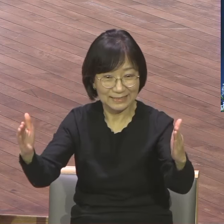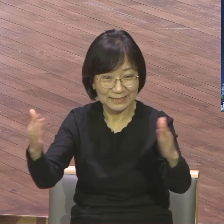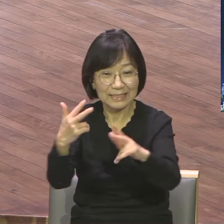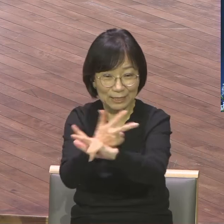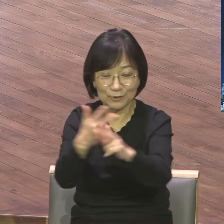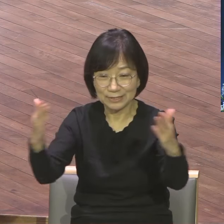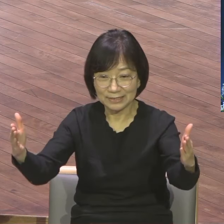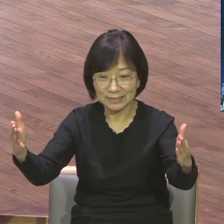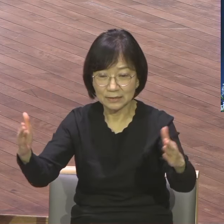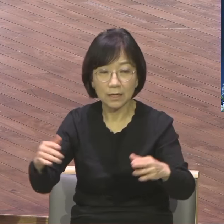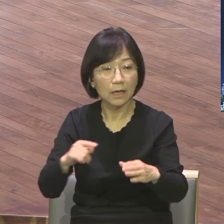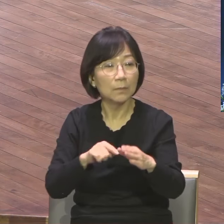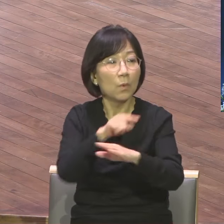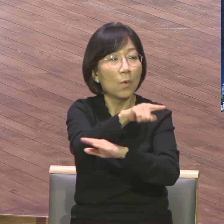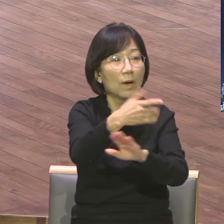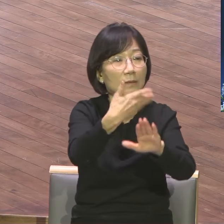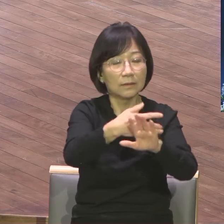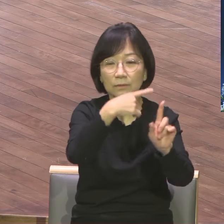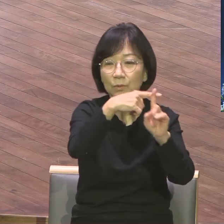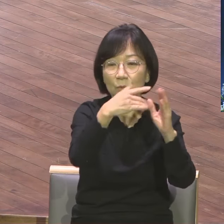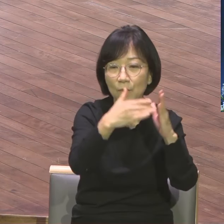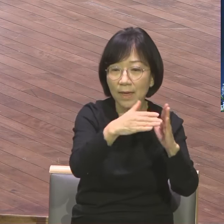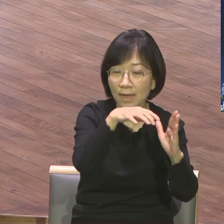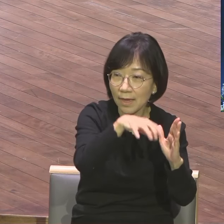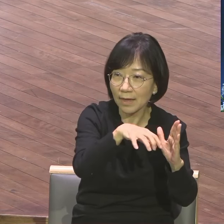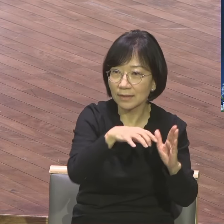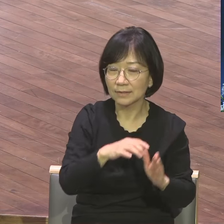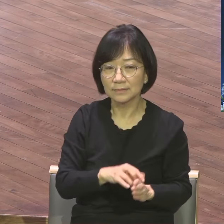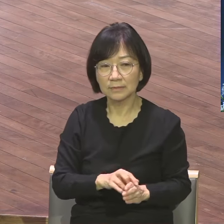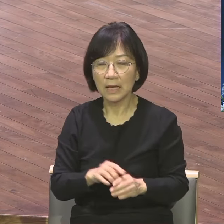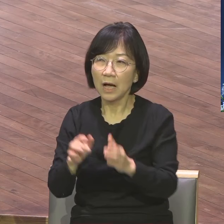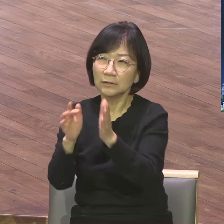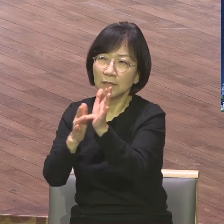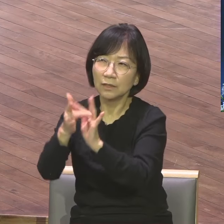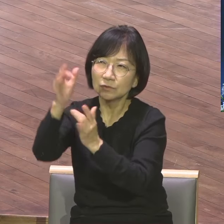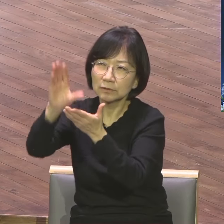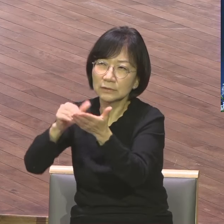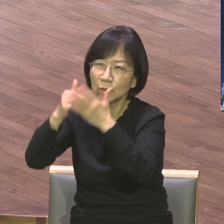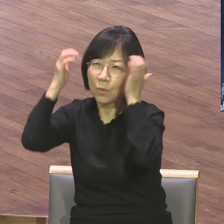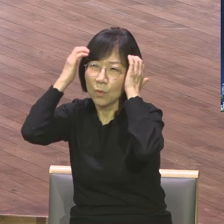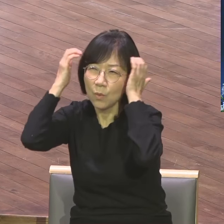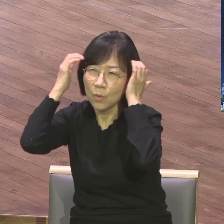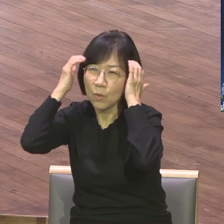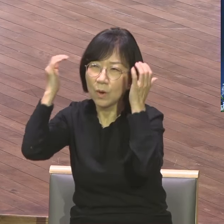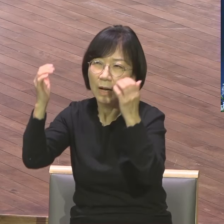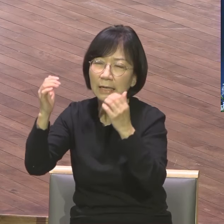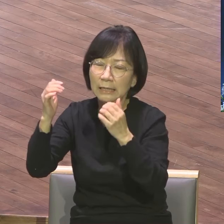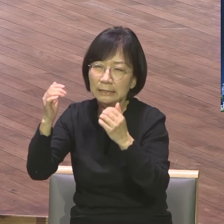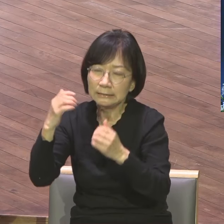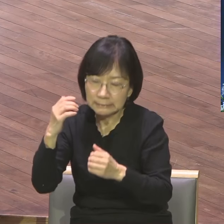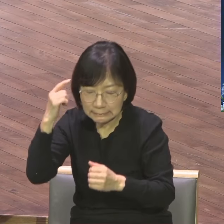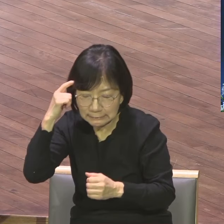어떻게 보냅니까? 예수 그리스도의 고난을 생각하며 기도하는 주간으로